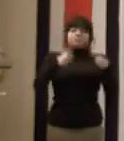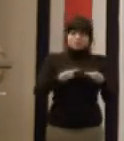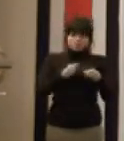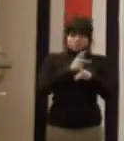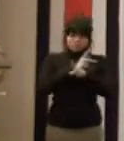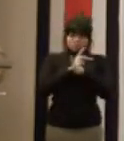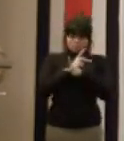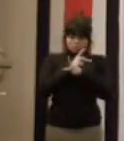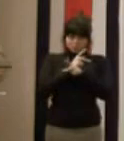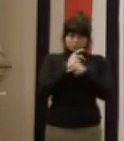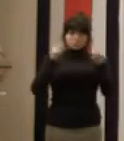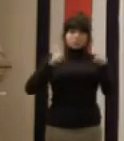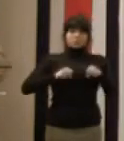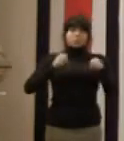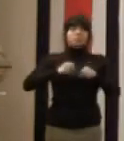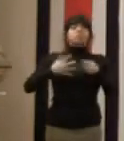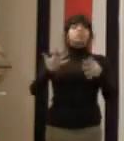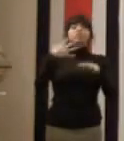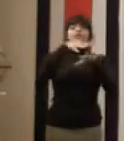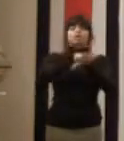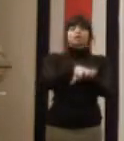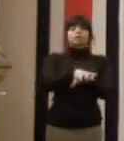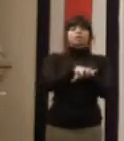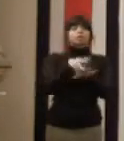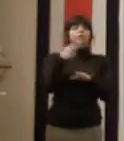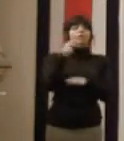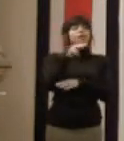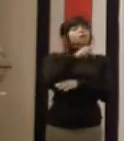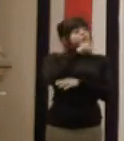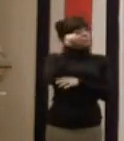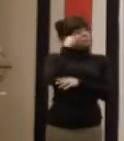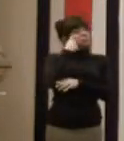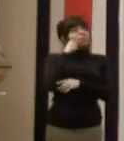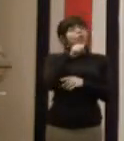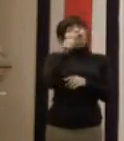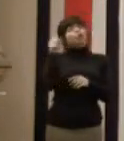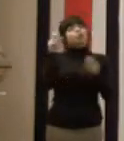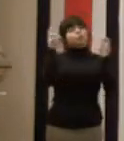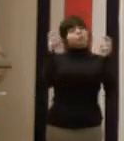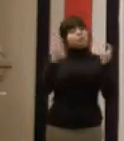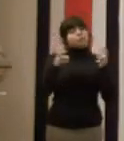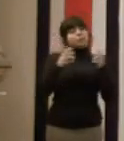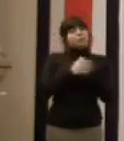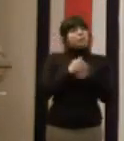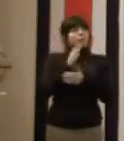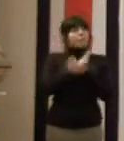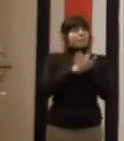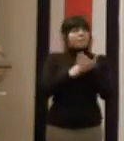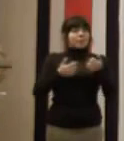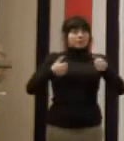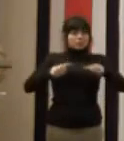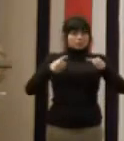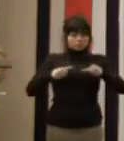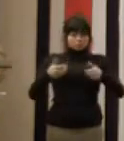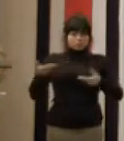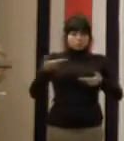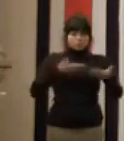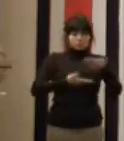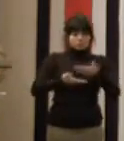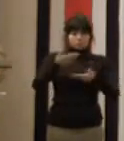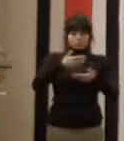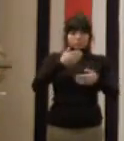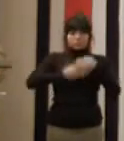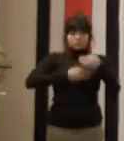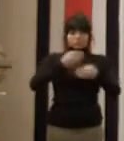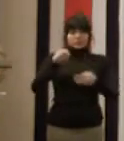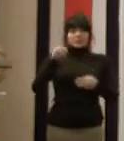prevé la posible inclusión, don Henning, ustedes recordará, de otros temas que las partes acordemos en el proceso, y